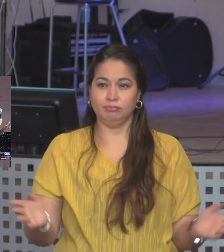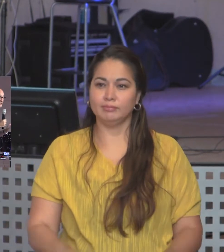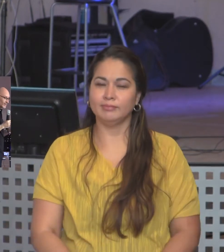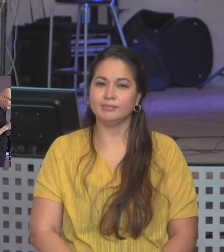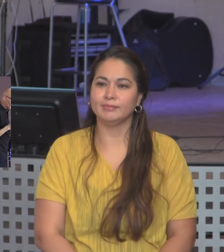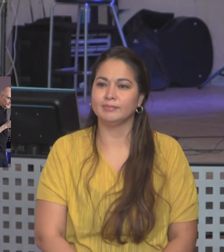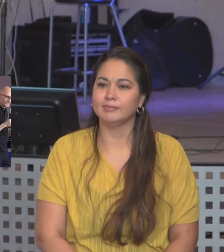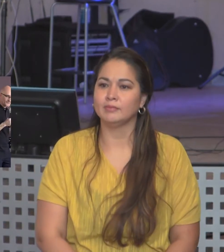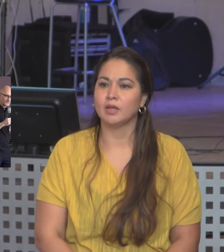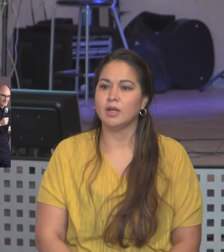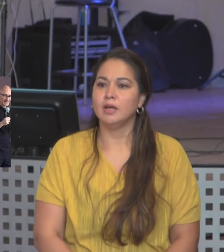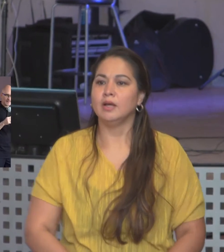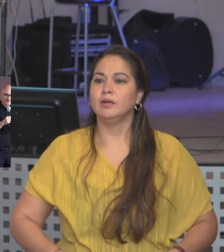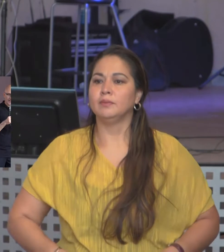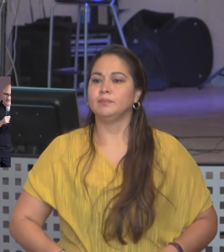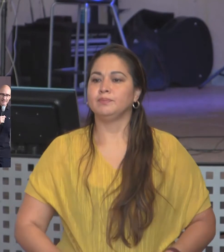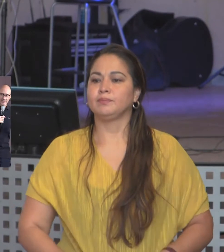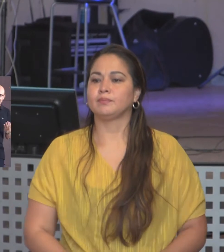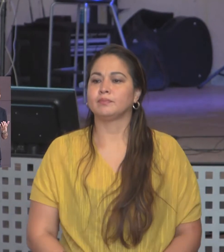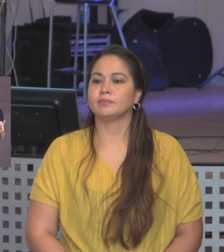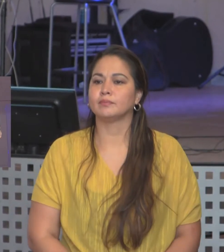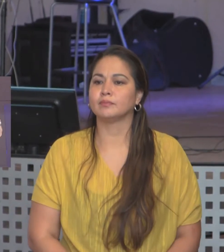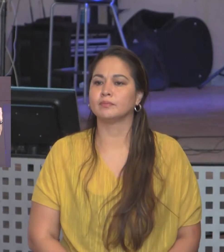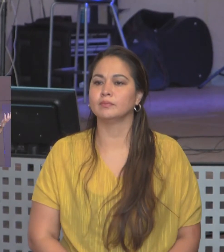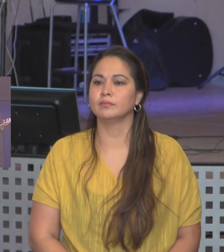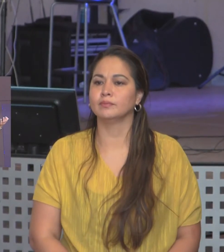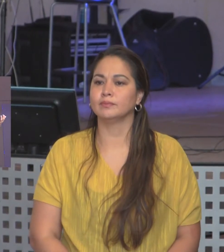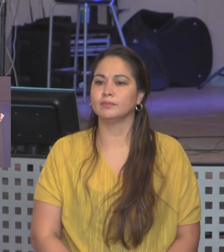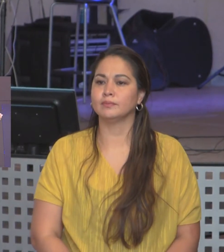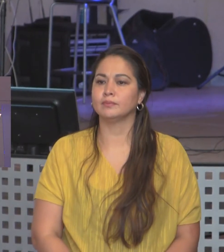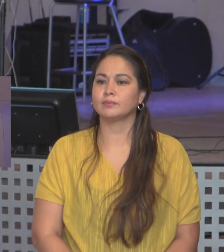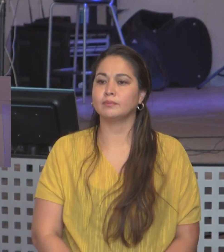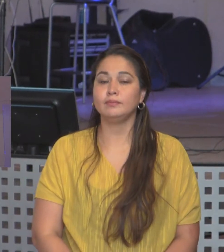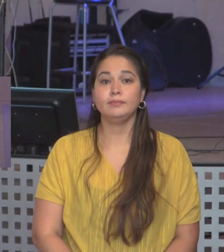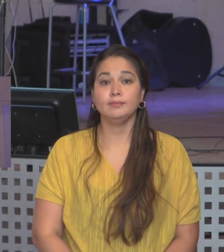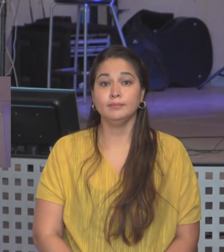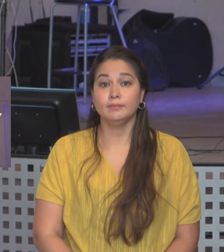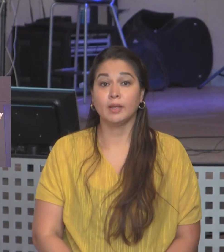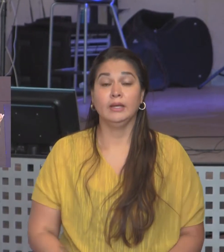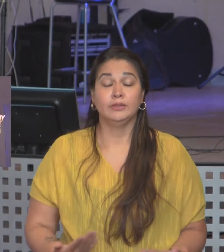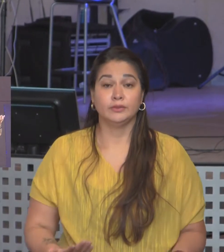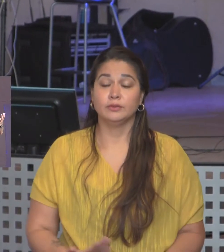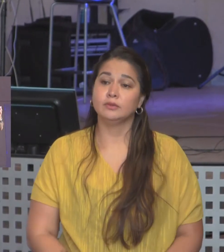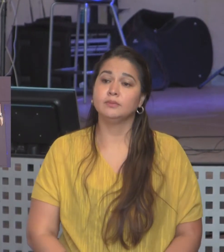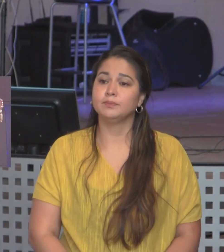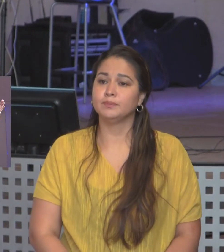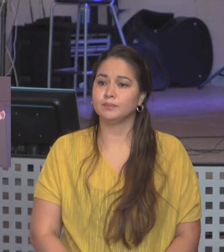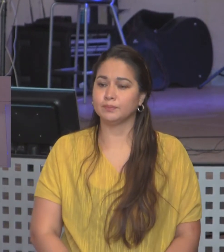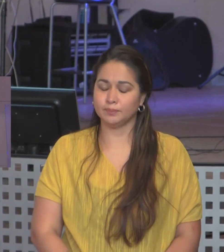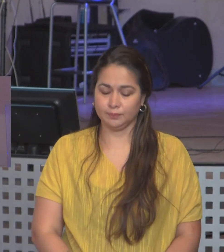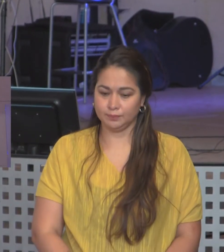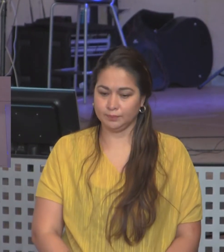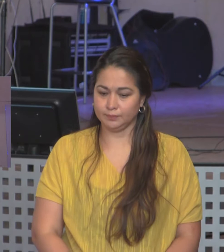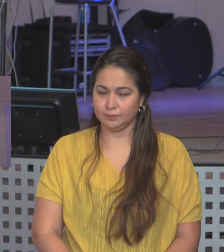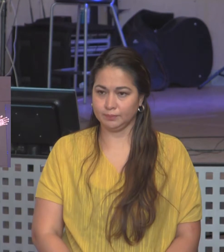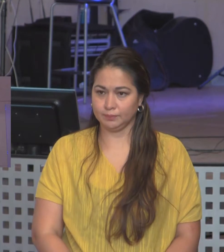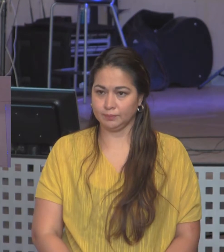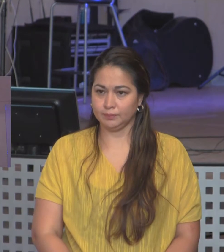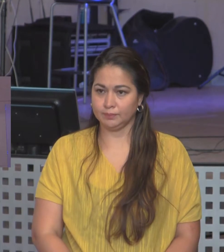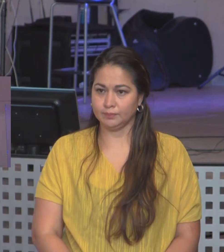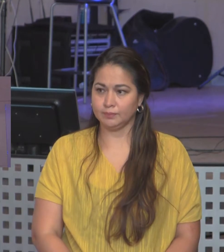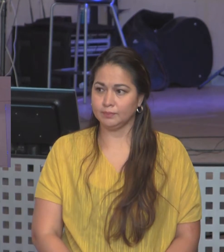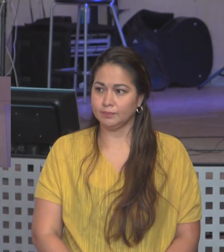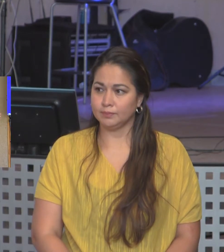No fue lo único que hizo. A diferencia, y los que lleváis todo este